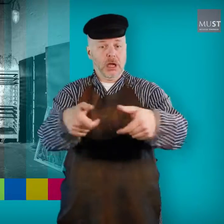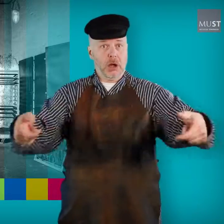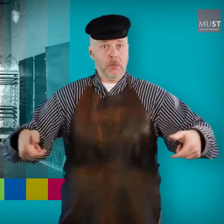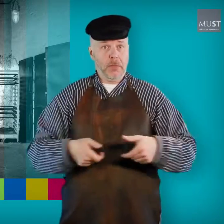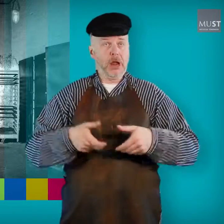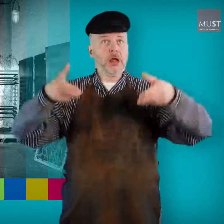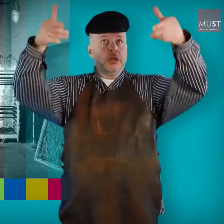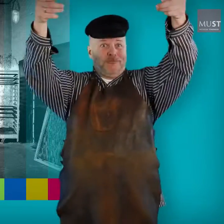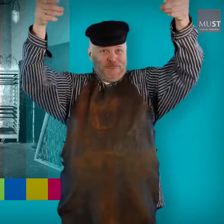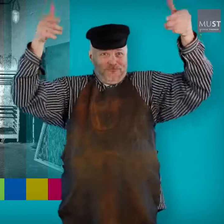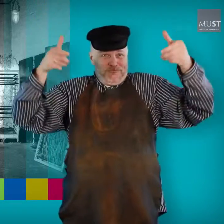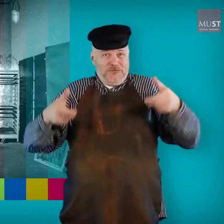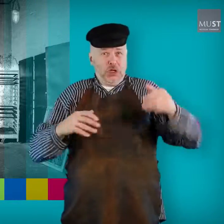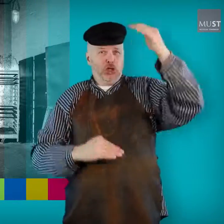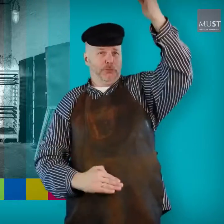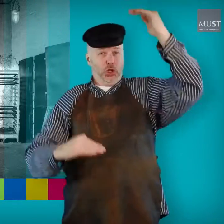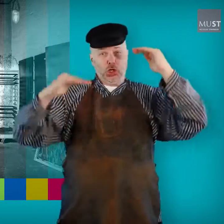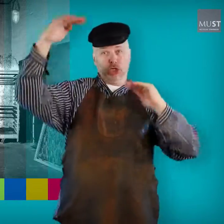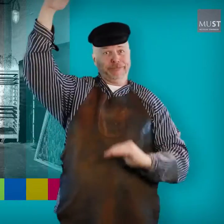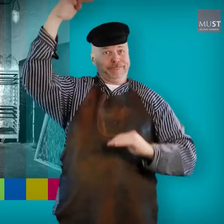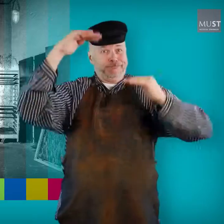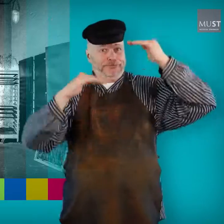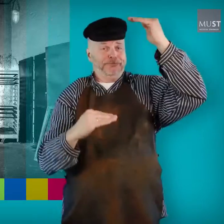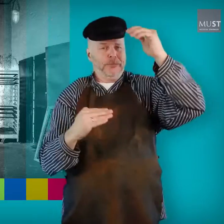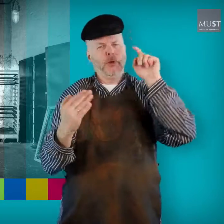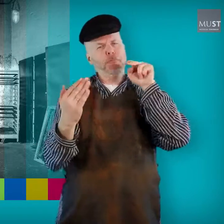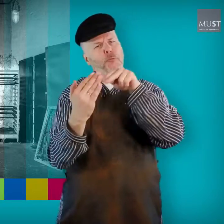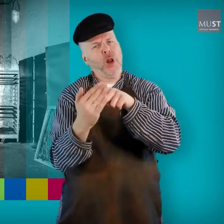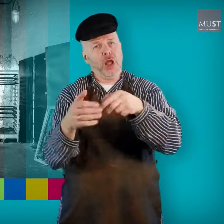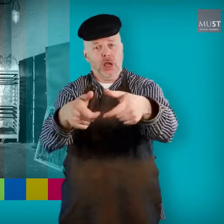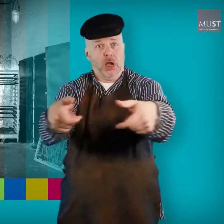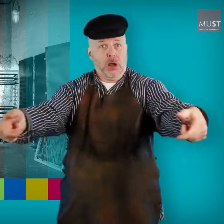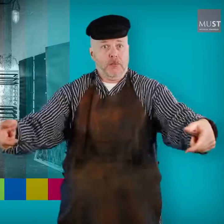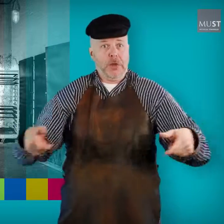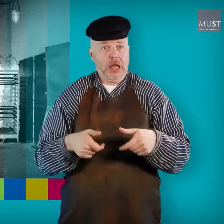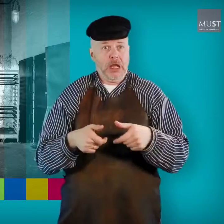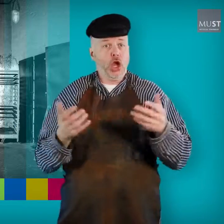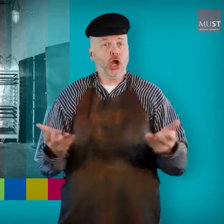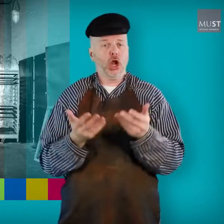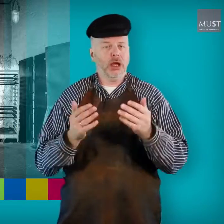Ramene måtte snus og vendes for at sardinene skulle bli jevnt røykt.